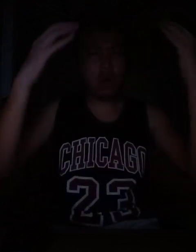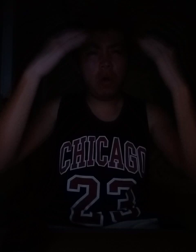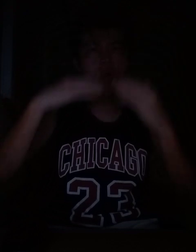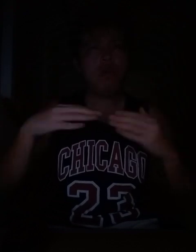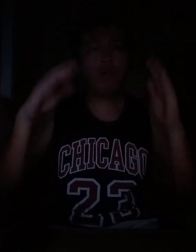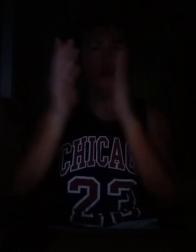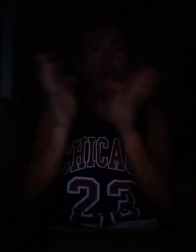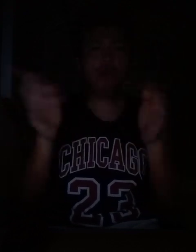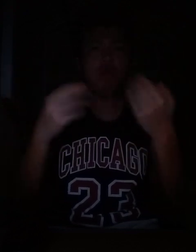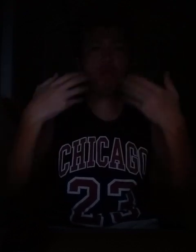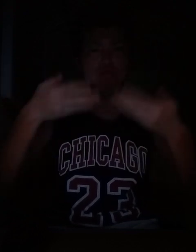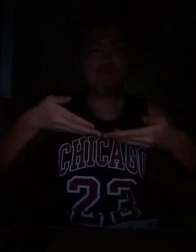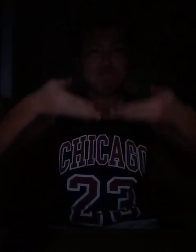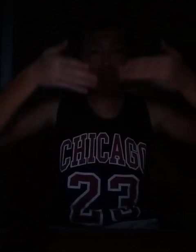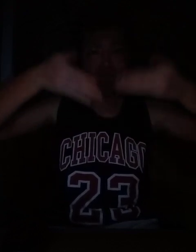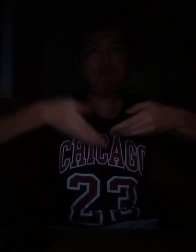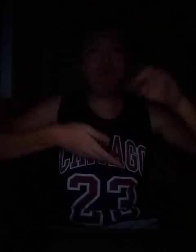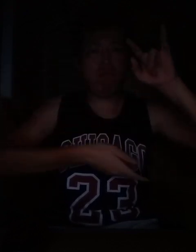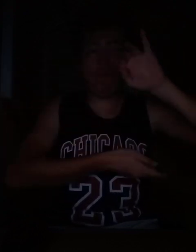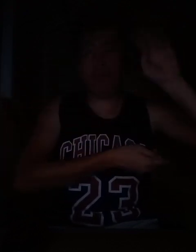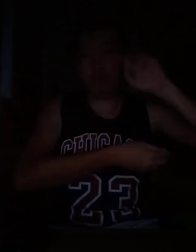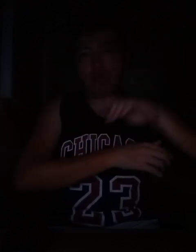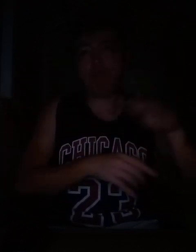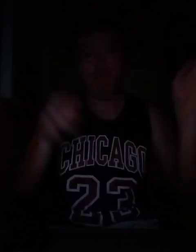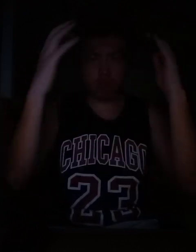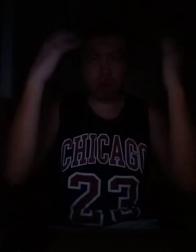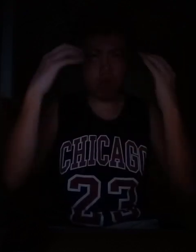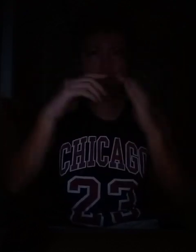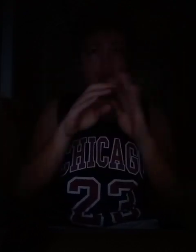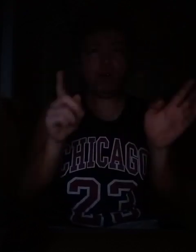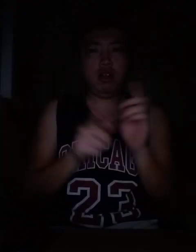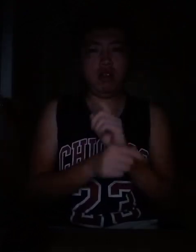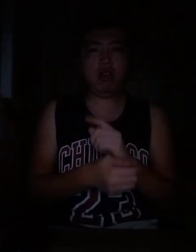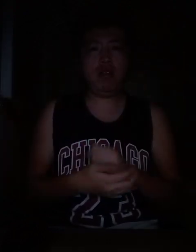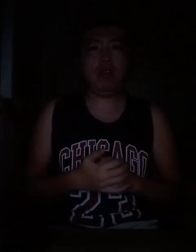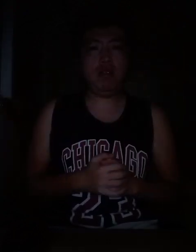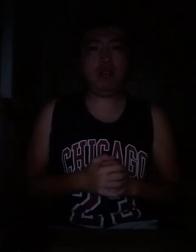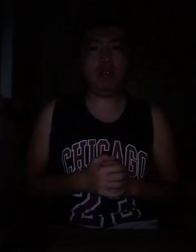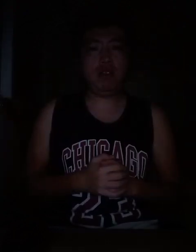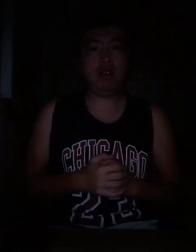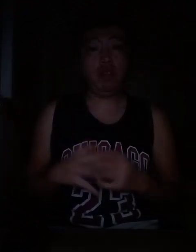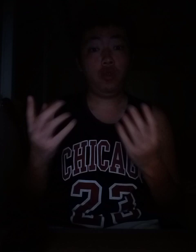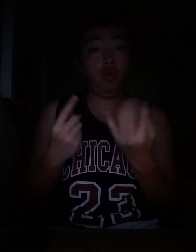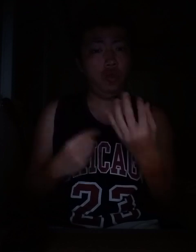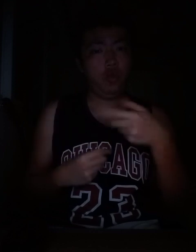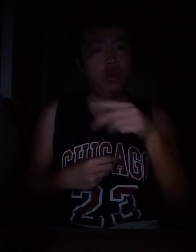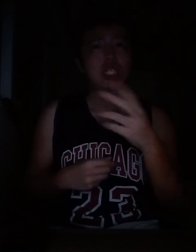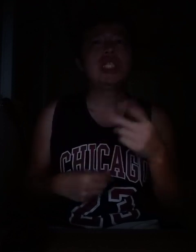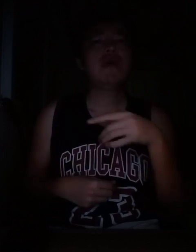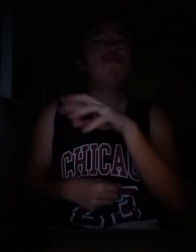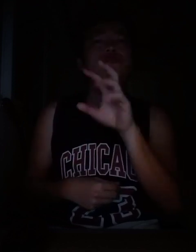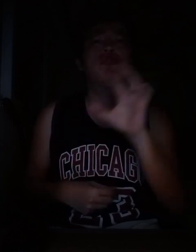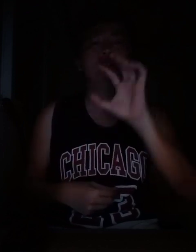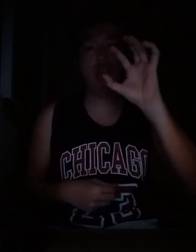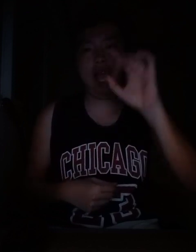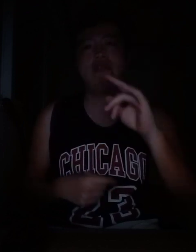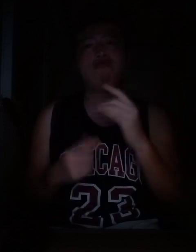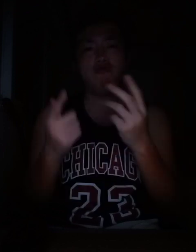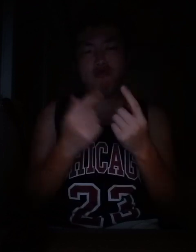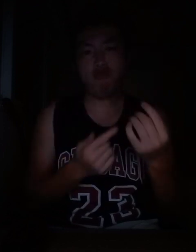제주로 불어넣어 무더위가 기승을 부리고 있습니다. 일본 오키나와를 지난 태풍 카눈은 당초 예상과